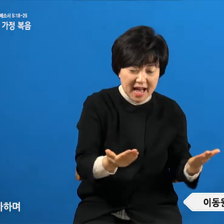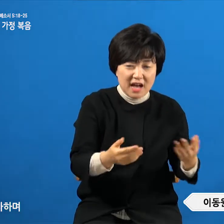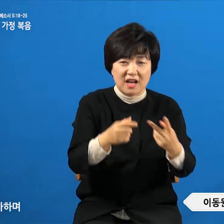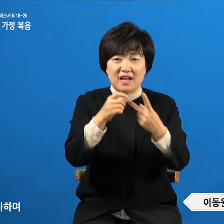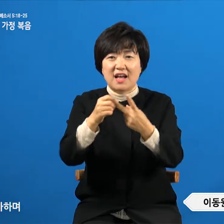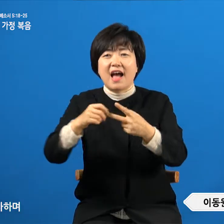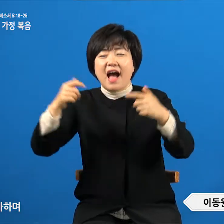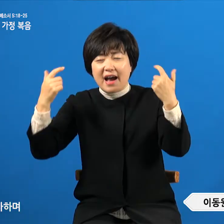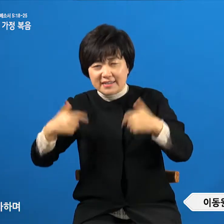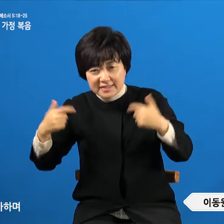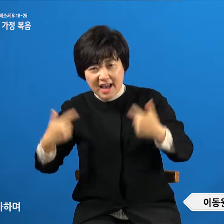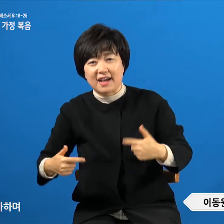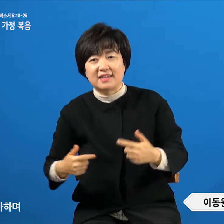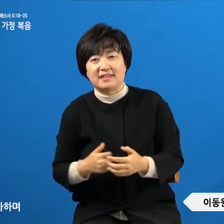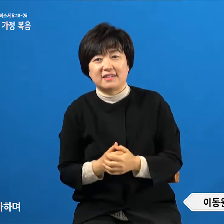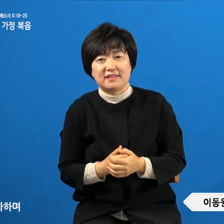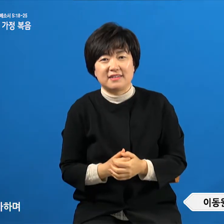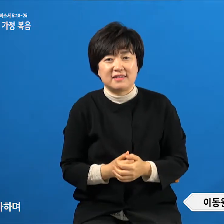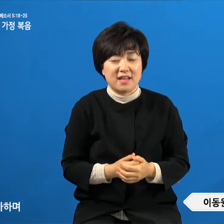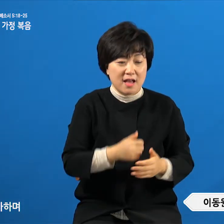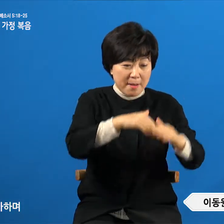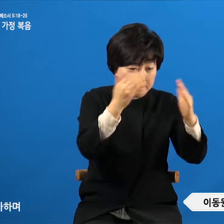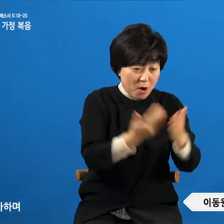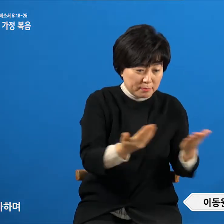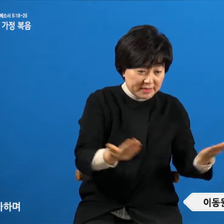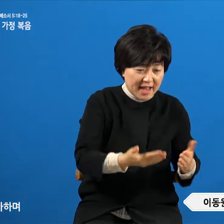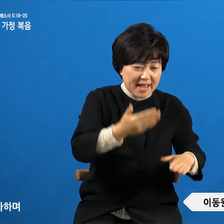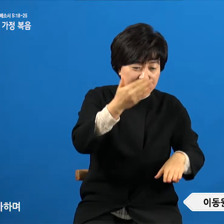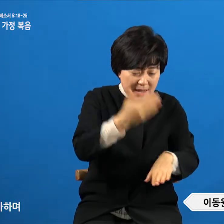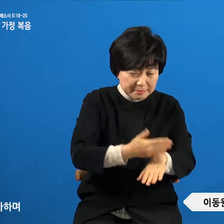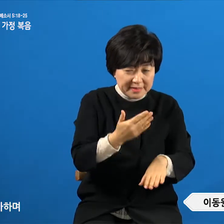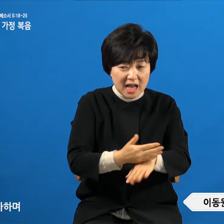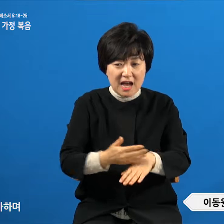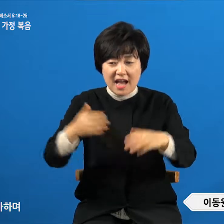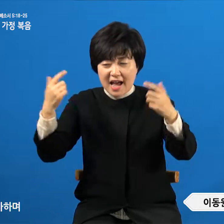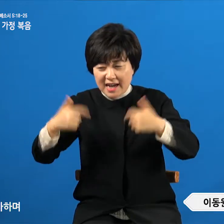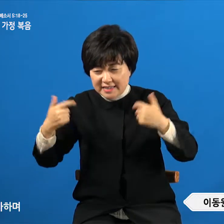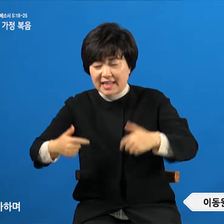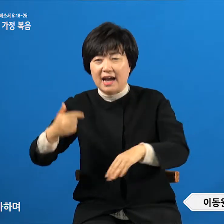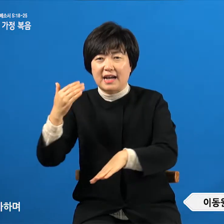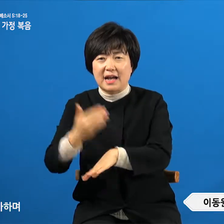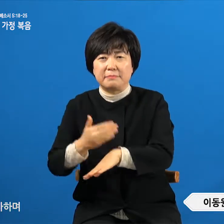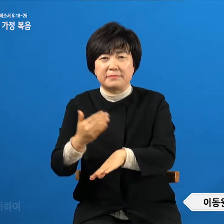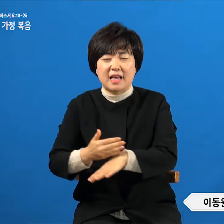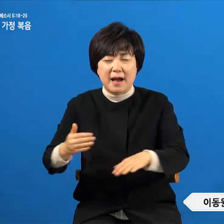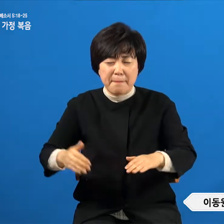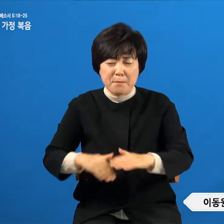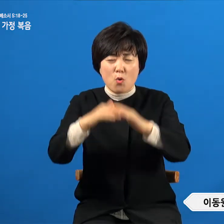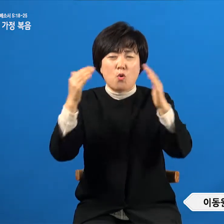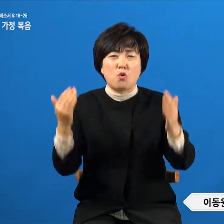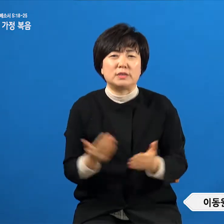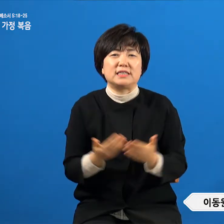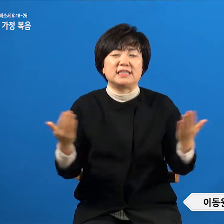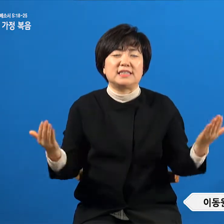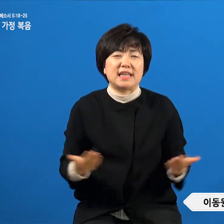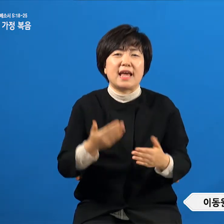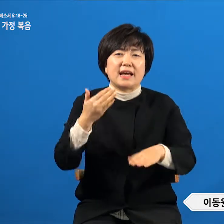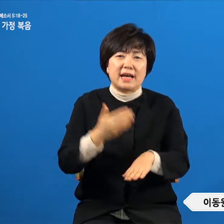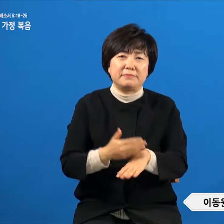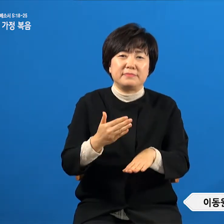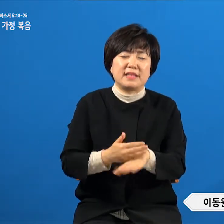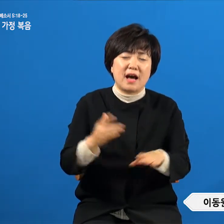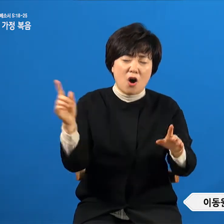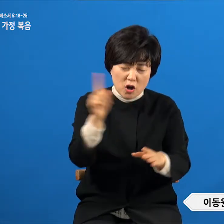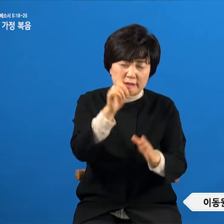항상이라는 단어입니다. 범사에 감사하라는 것입니다. 항상 감사하라는 것입니다. 모든 일에 감사하라는 것입니다. 모든